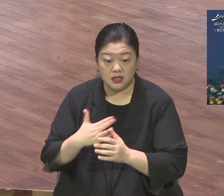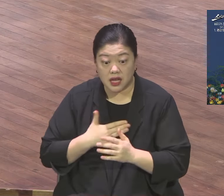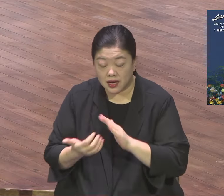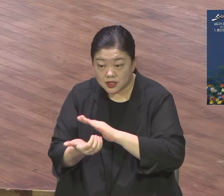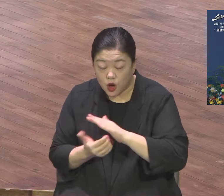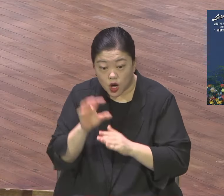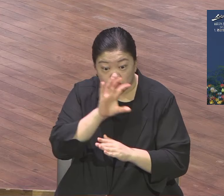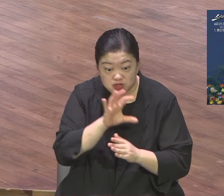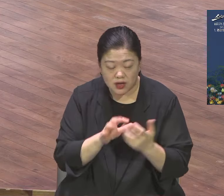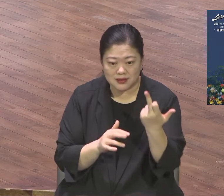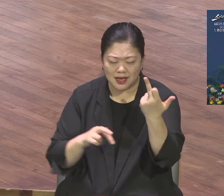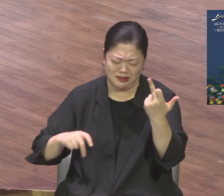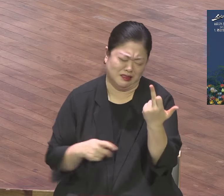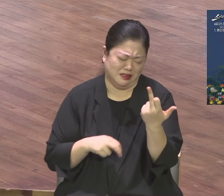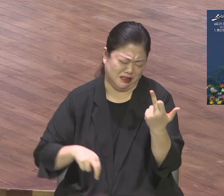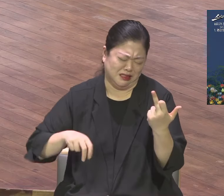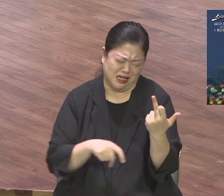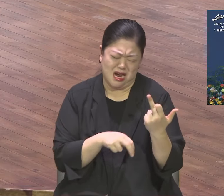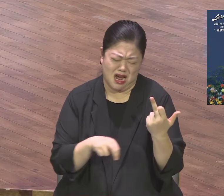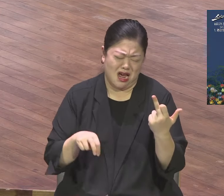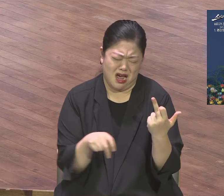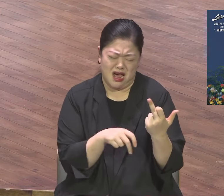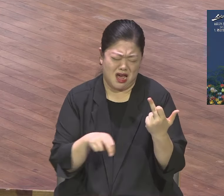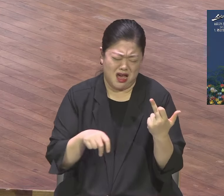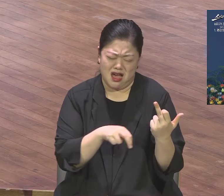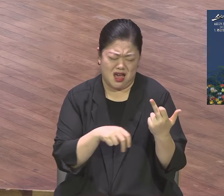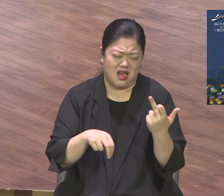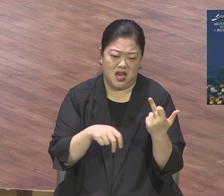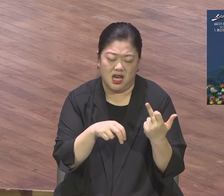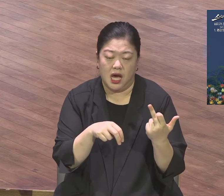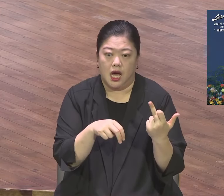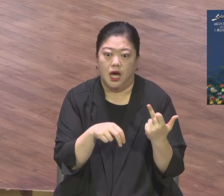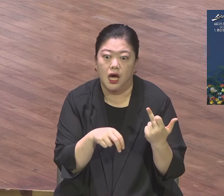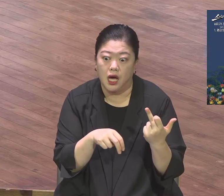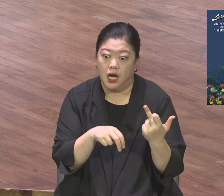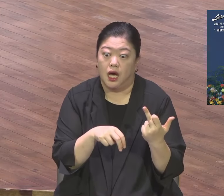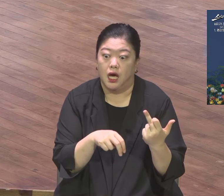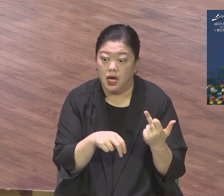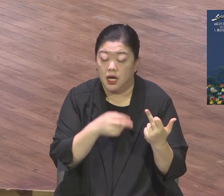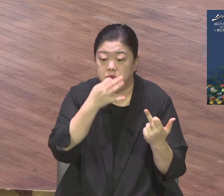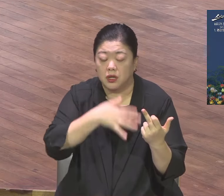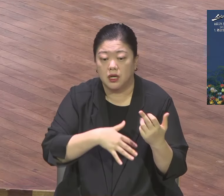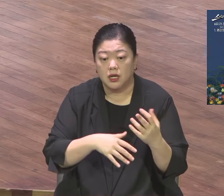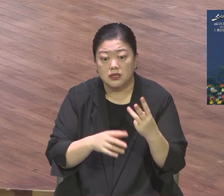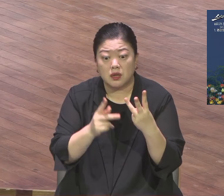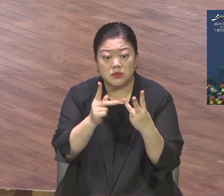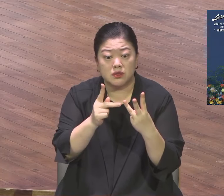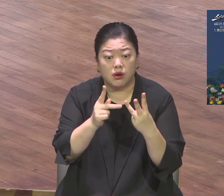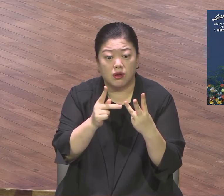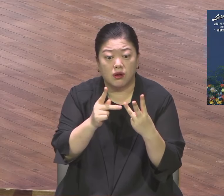하루 종일 몇시 뛰다 보니 나도 모르게 뭐 이 달리기까지 그 신문도 안 들었는데 이거 뭐